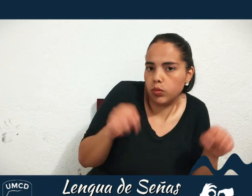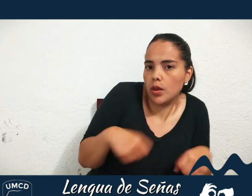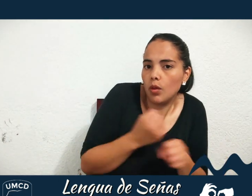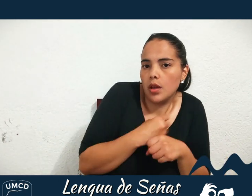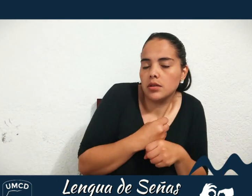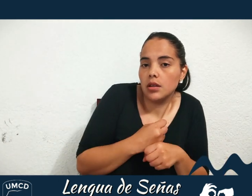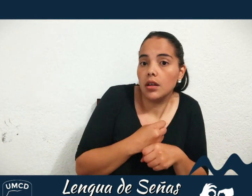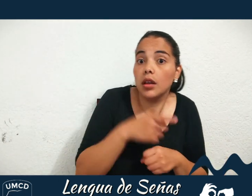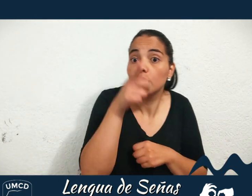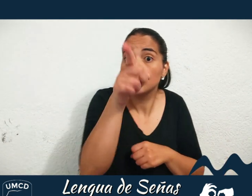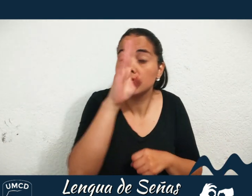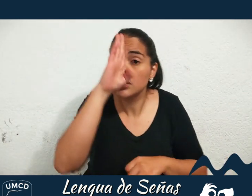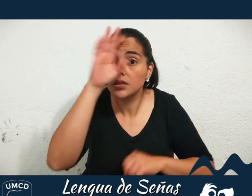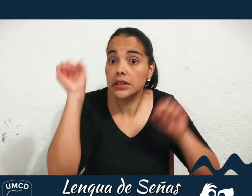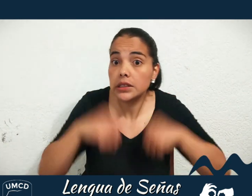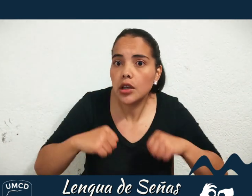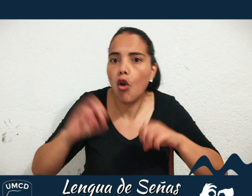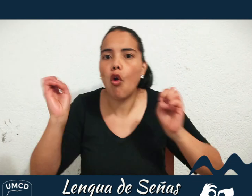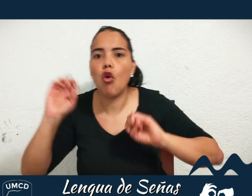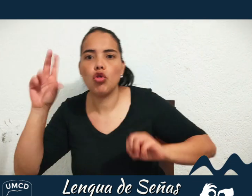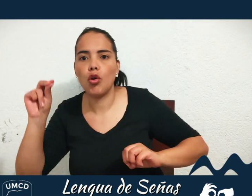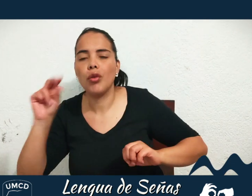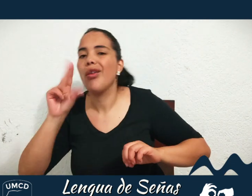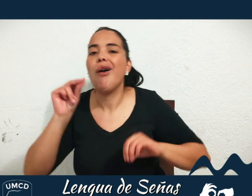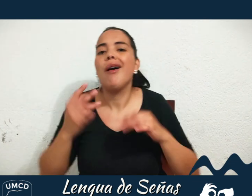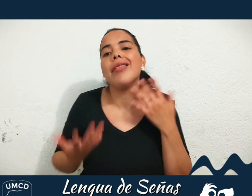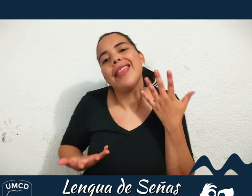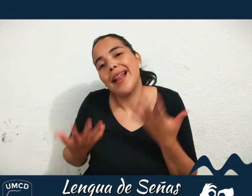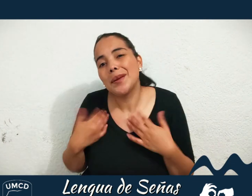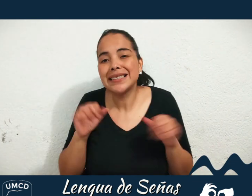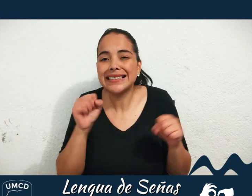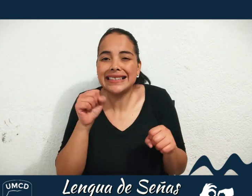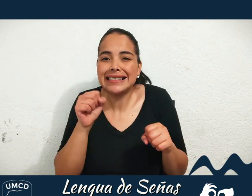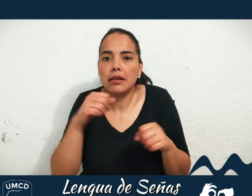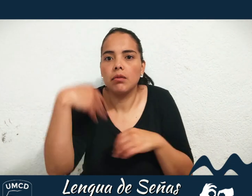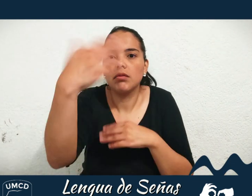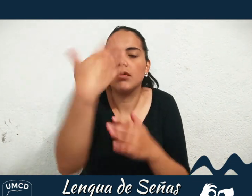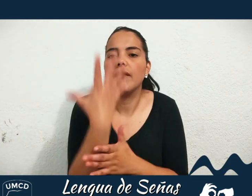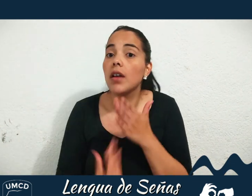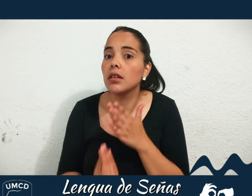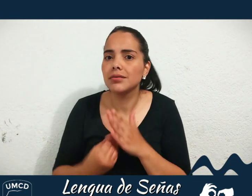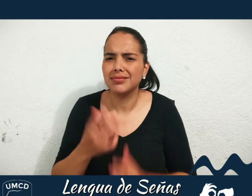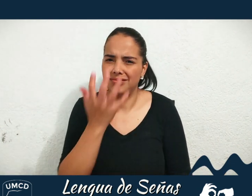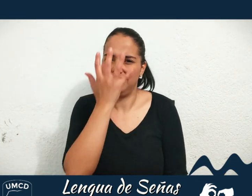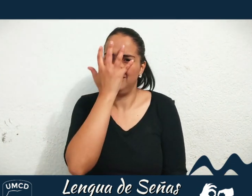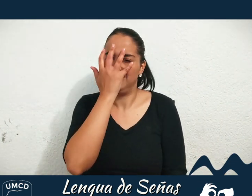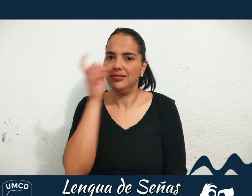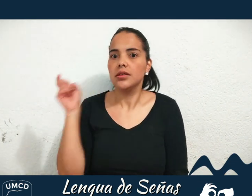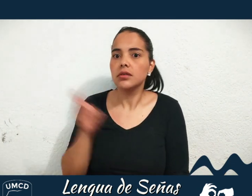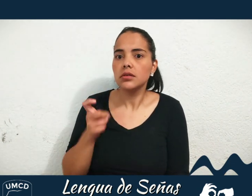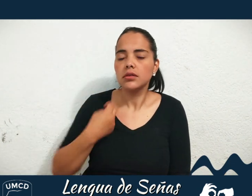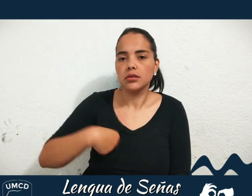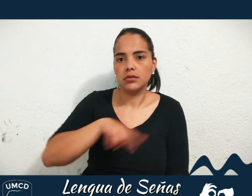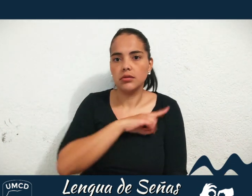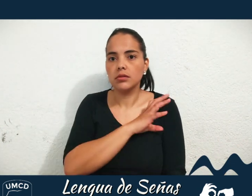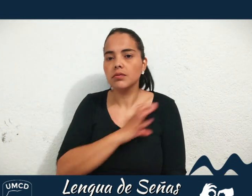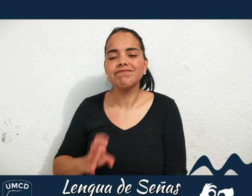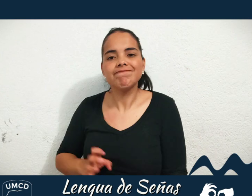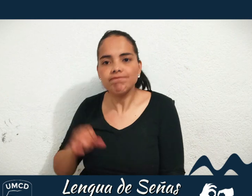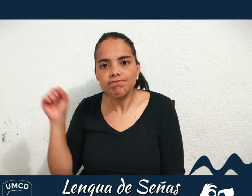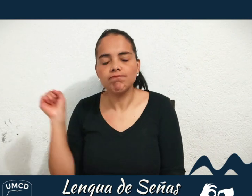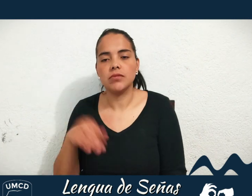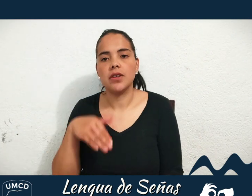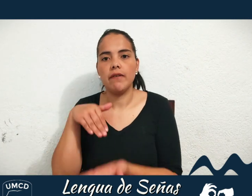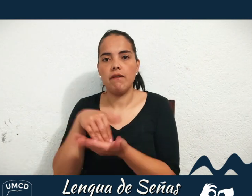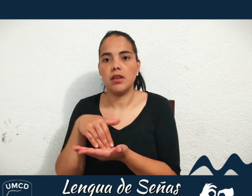capacidad o porque realmente no deseamos hacerlo. Porque lo que se está pidiendo, tal vez consideramos que no sea